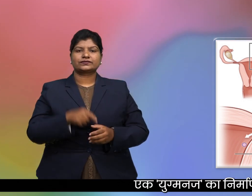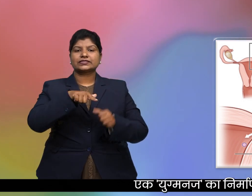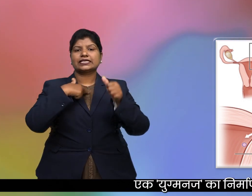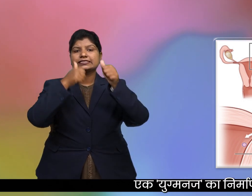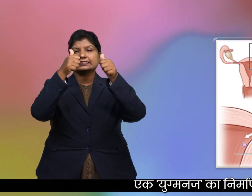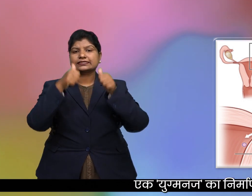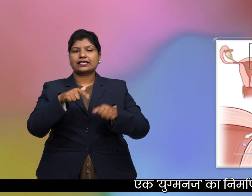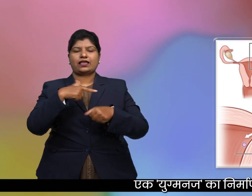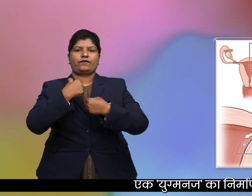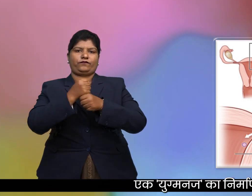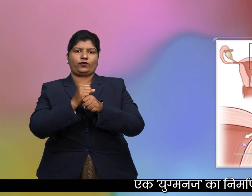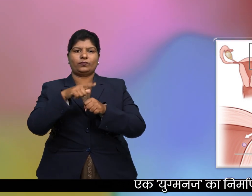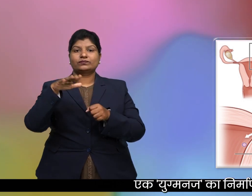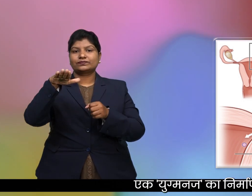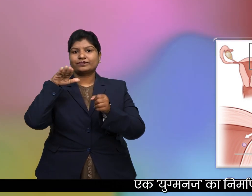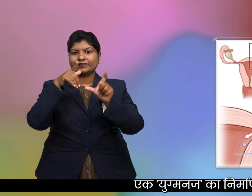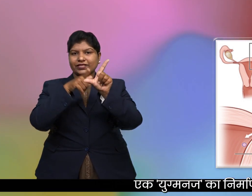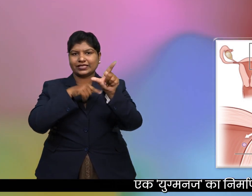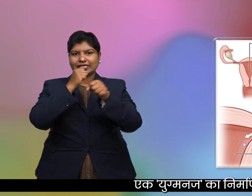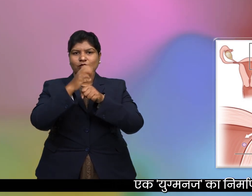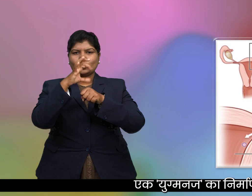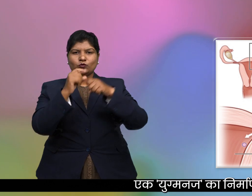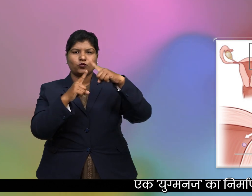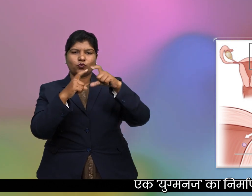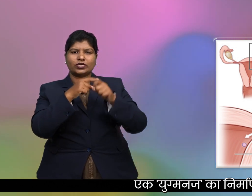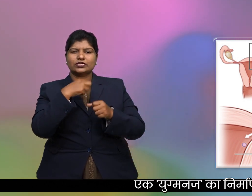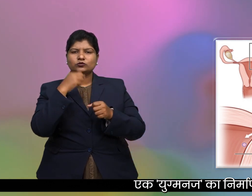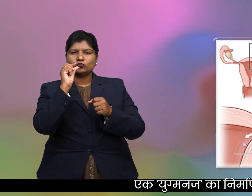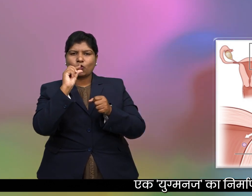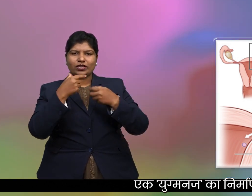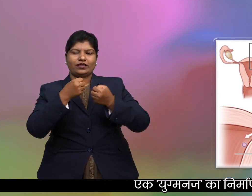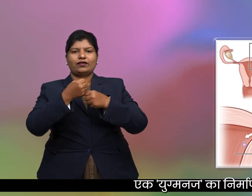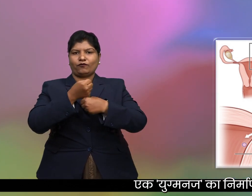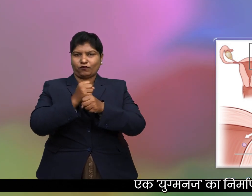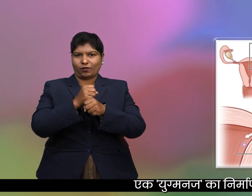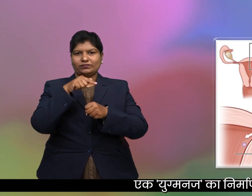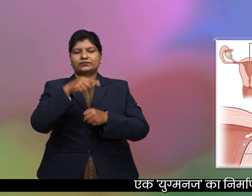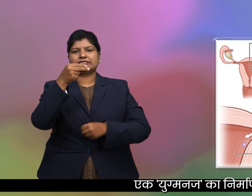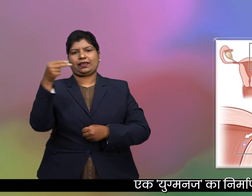परिणामस्वरूप एक युग्मनुज का निर्माण होता है।